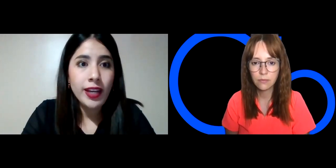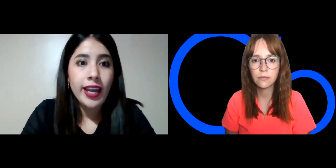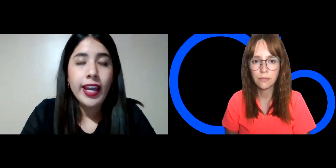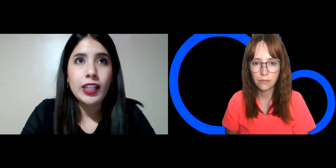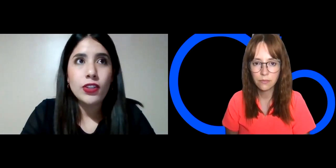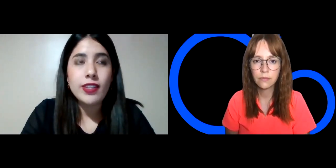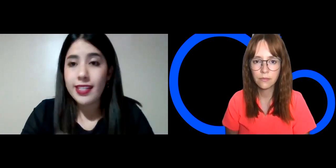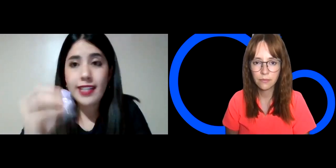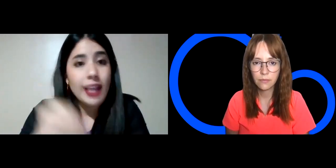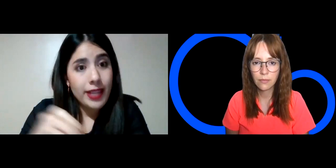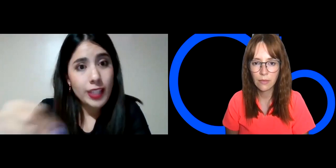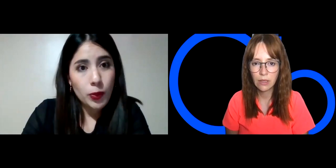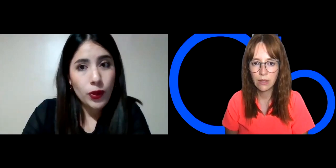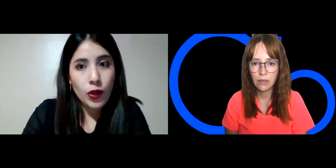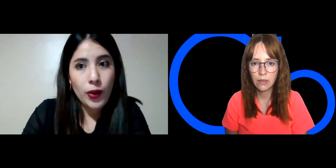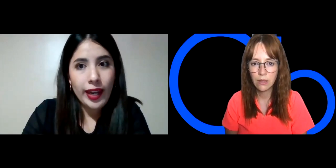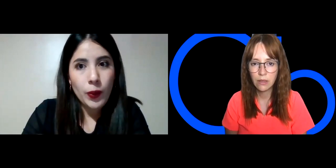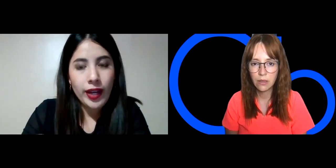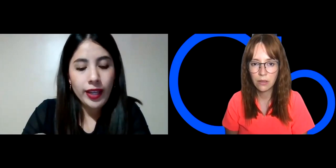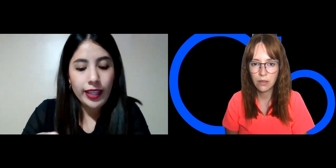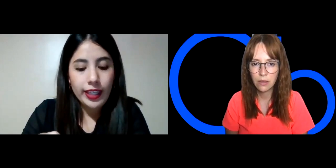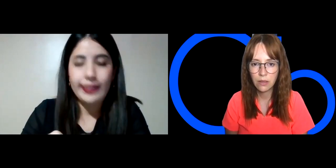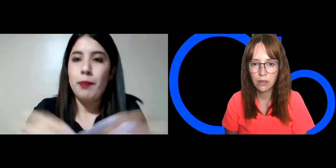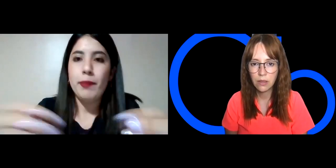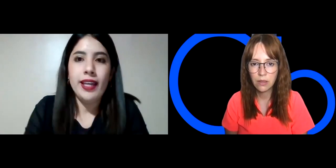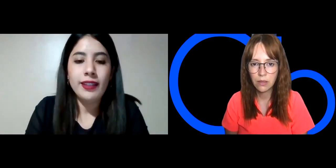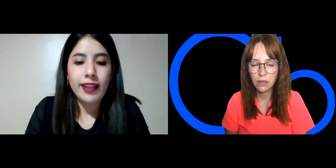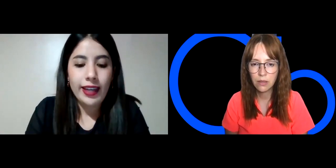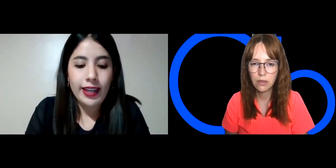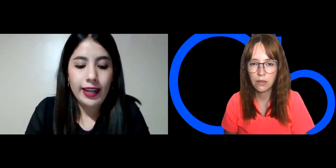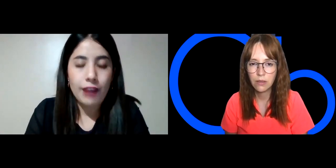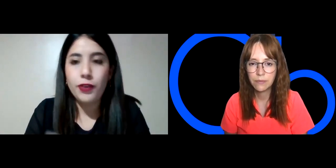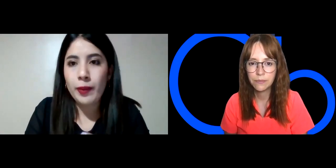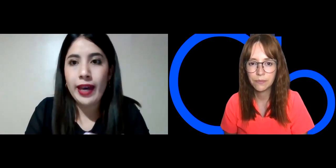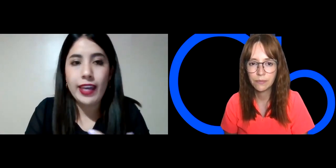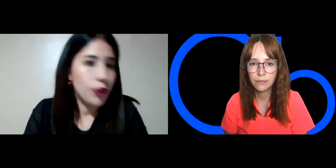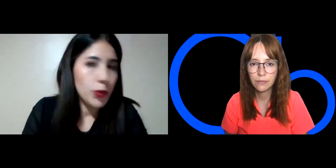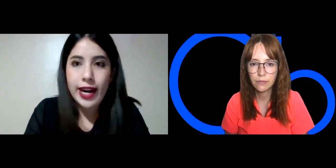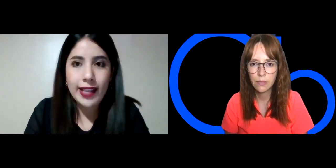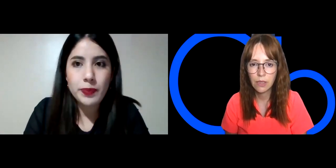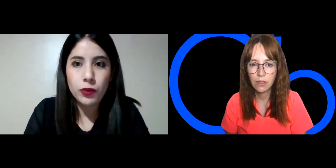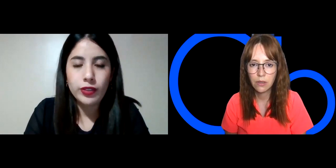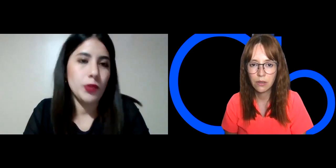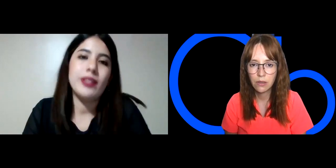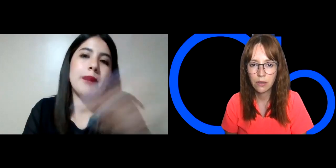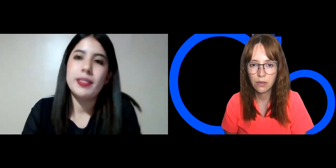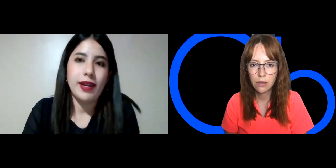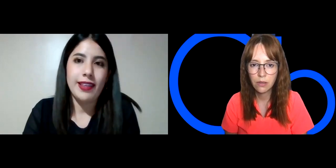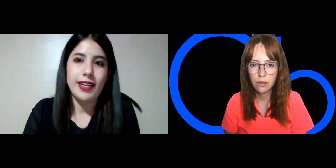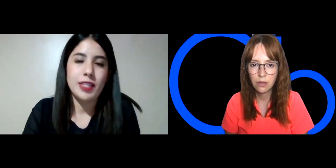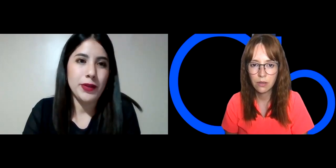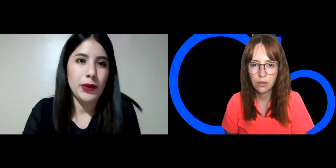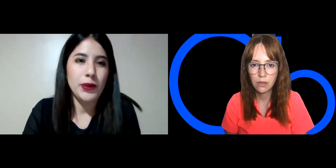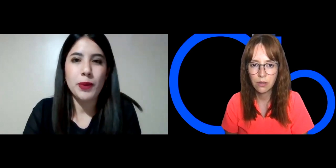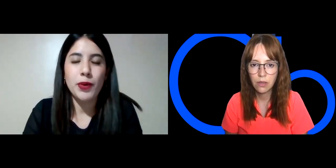español. Entonces se establece como lengua, y también la forma de formular las preguntas no es la misma la